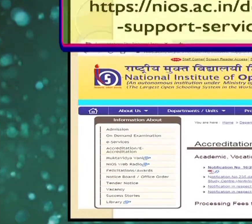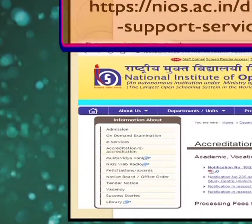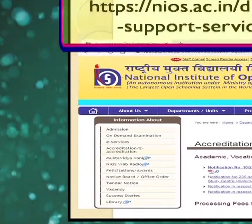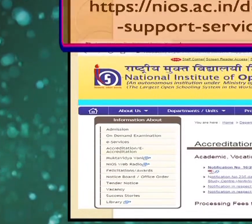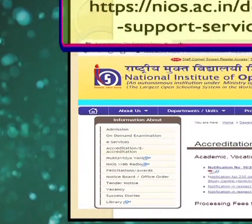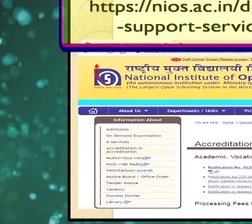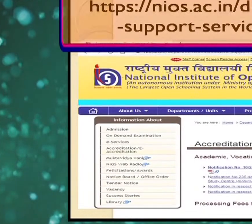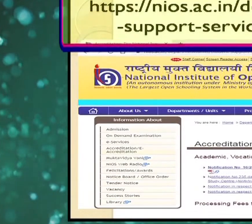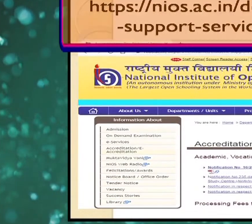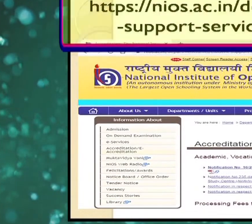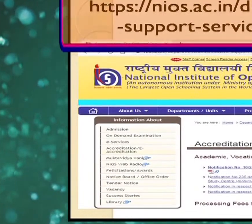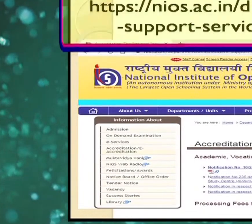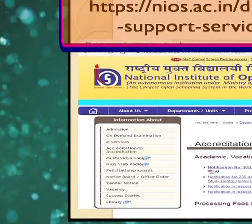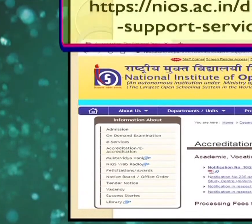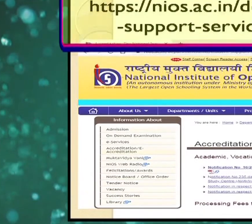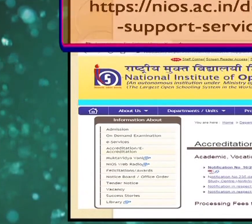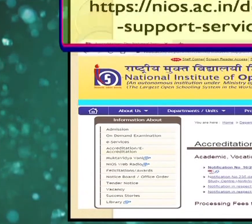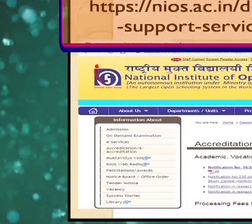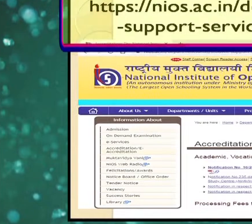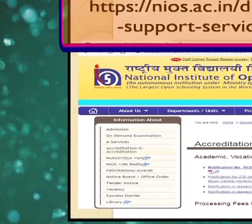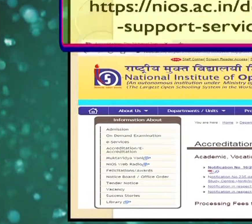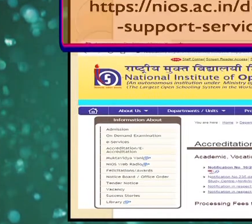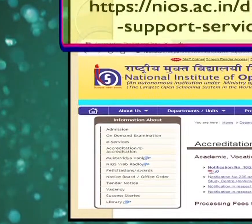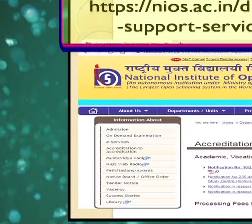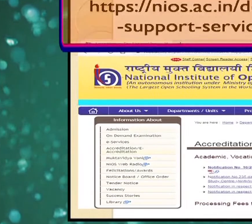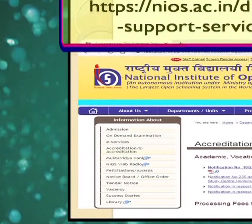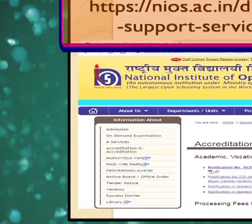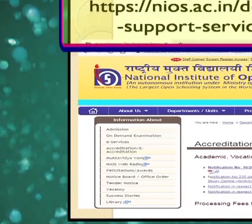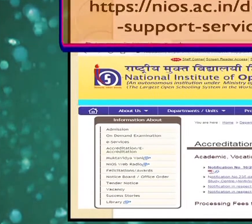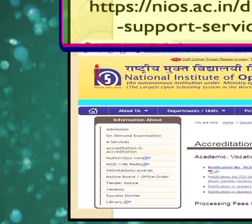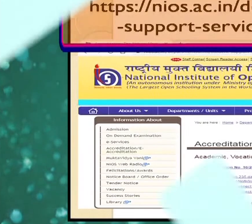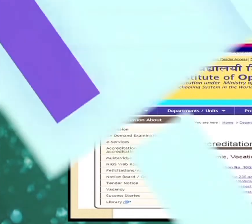जानकारी के लिए आप स्क्रीन पर लिखे हुए लिंक पर विजिट करें।